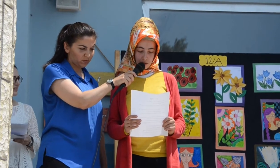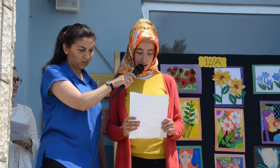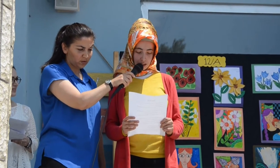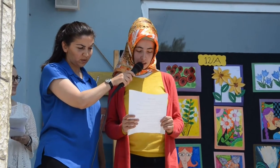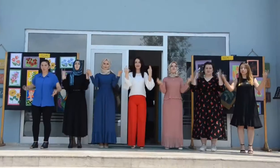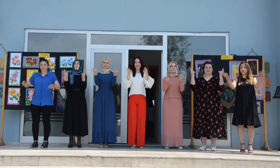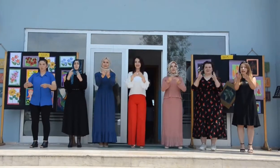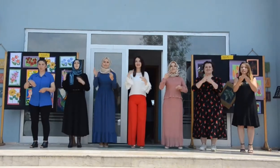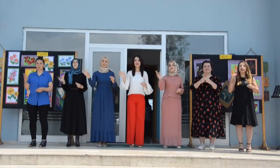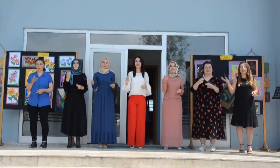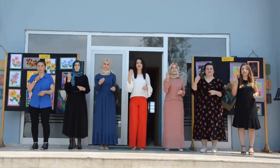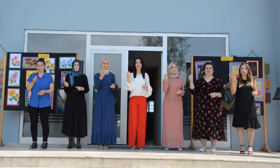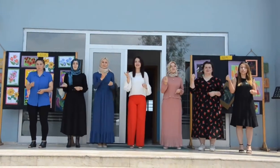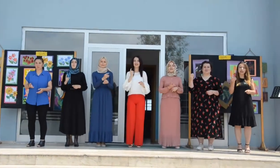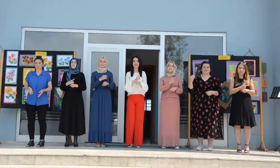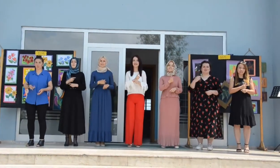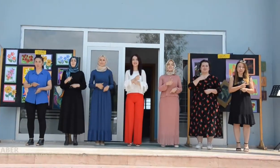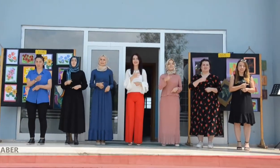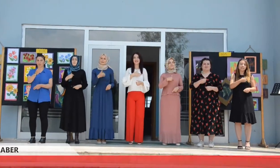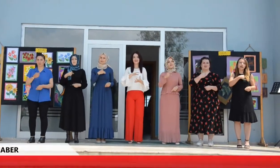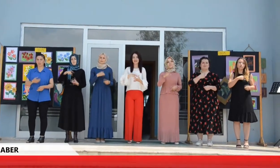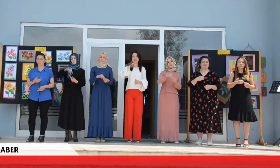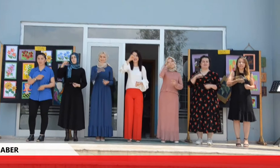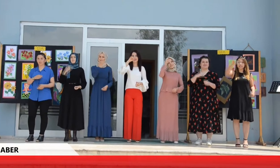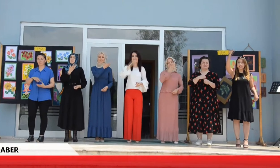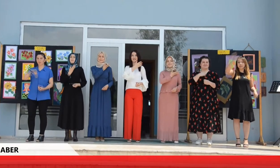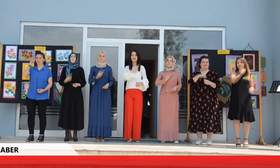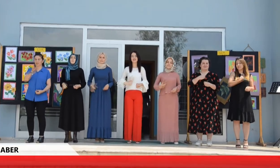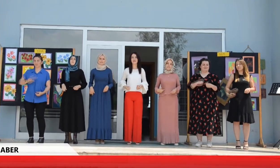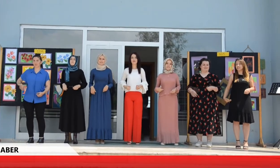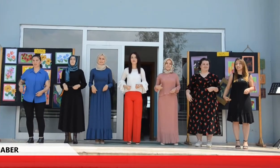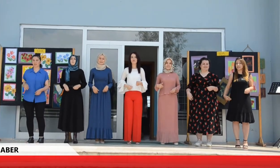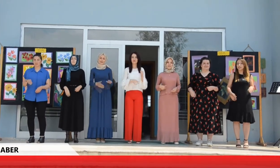var. Dünyada en güzel şey kalp, insan sevgisi.